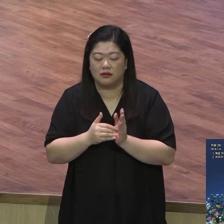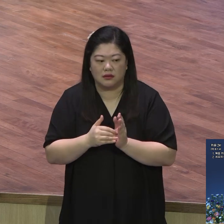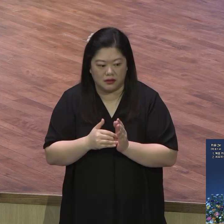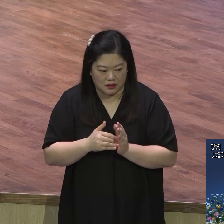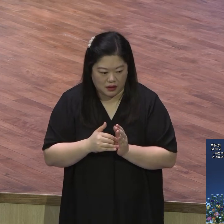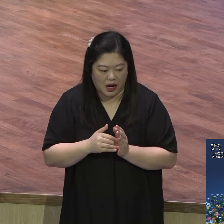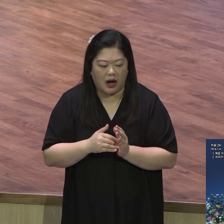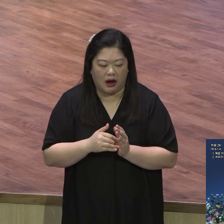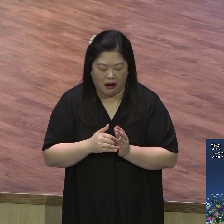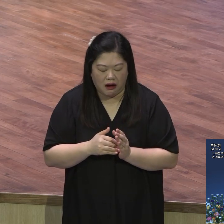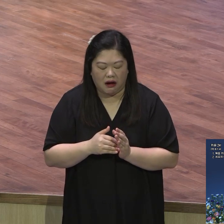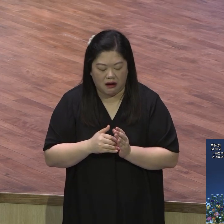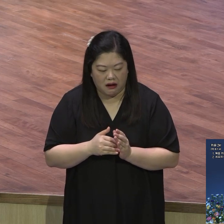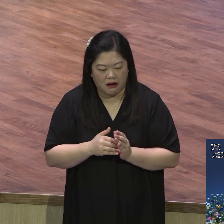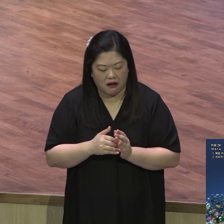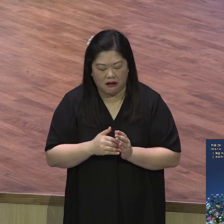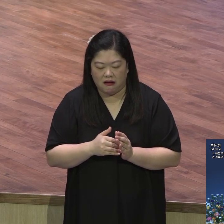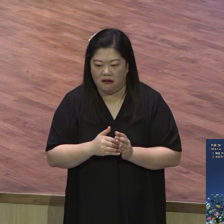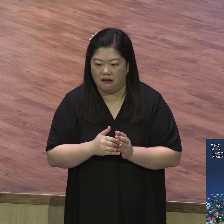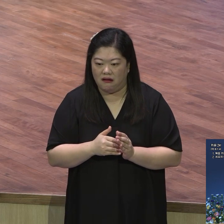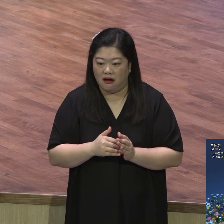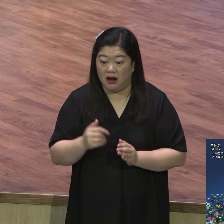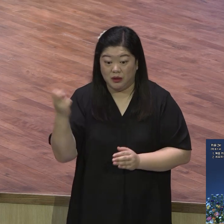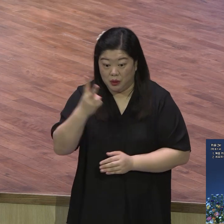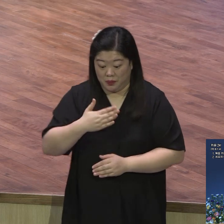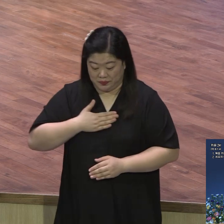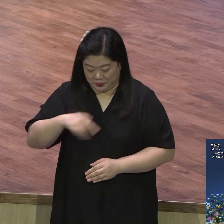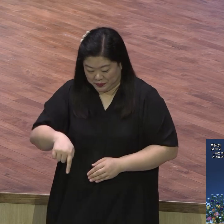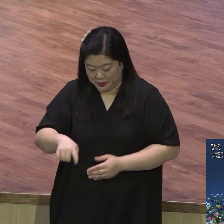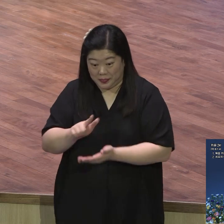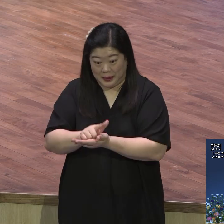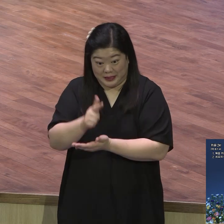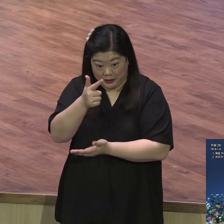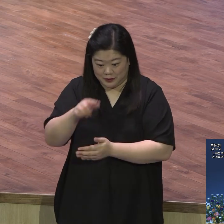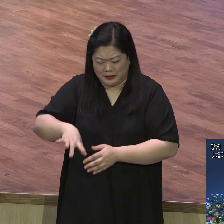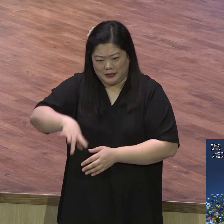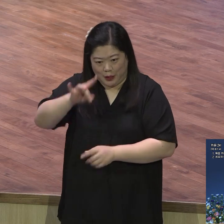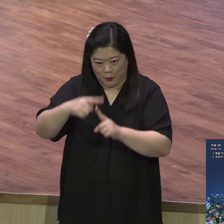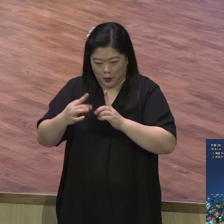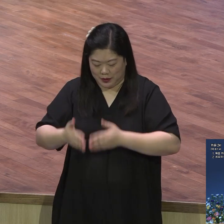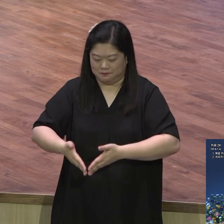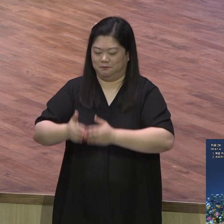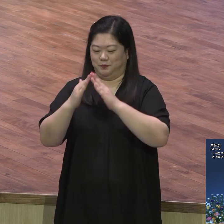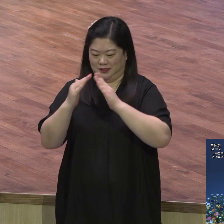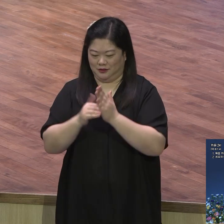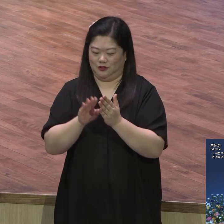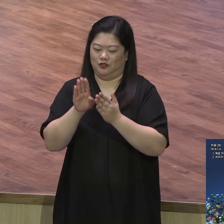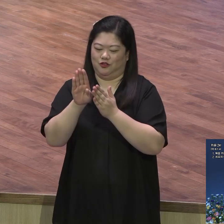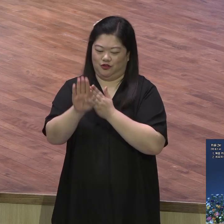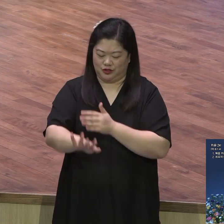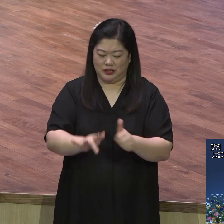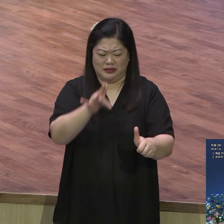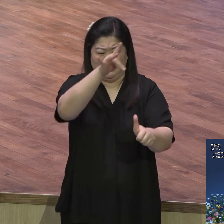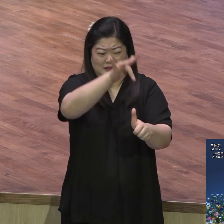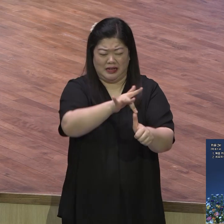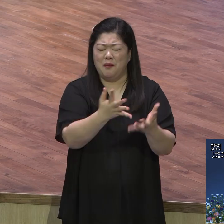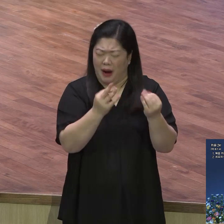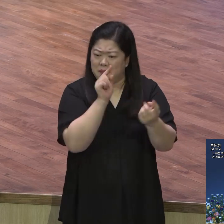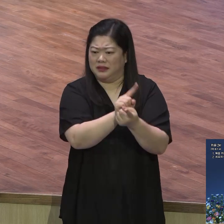제가 개척하면서 귀신 든 사람 오고 질병 든 사람 개척하다 보면 많이 와요. 그래서 저도 귀신을 쫓아본 적도